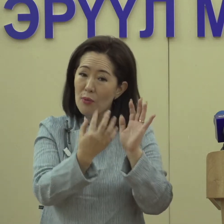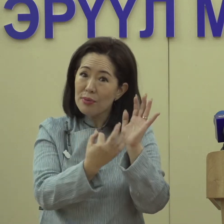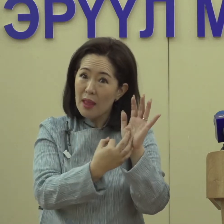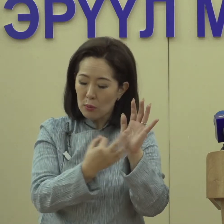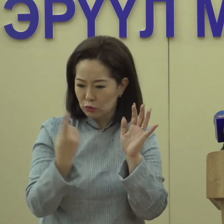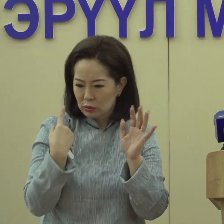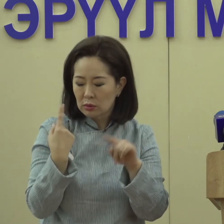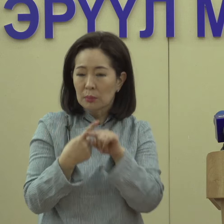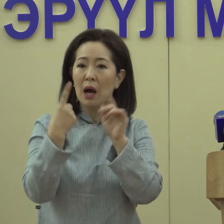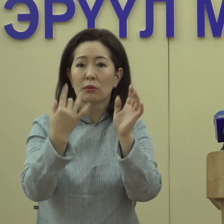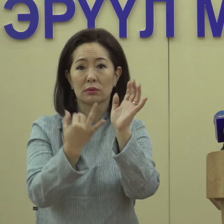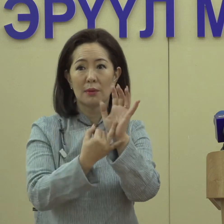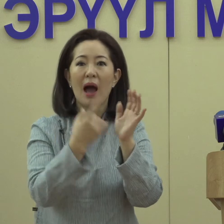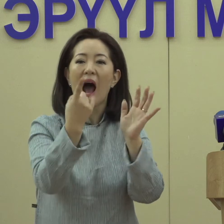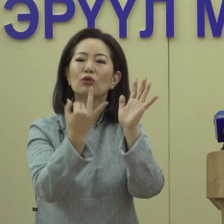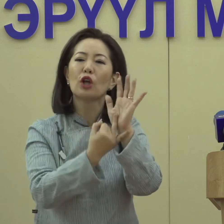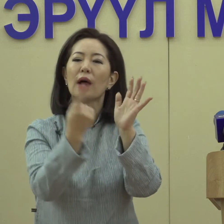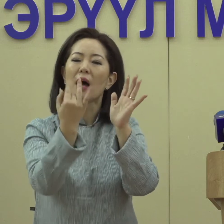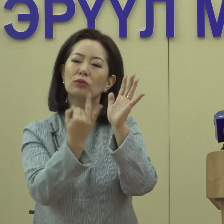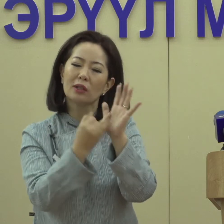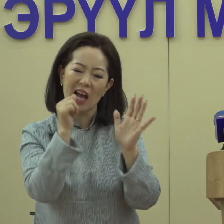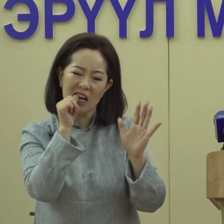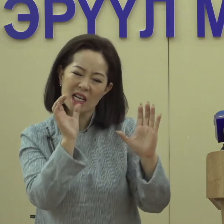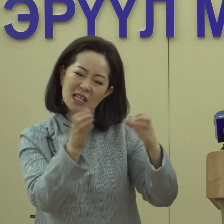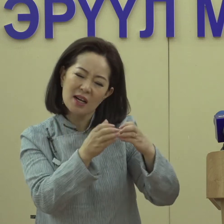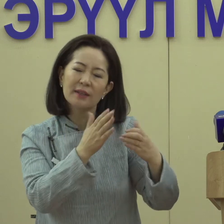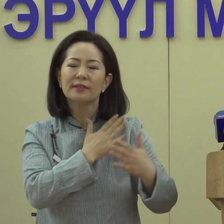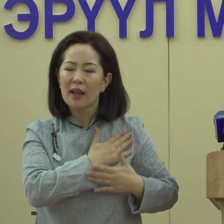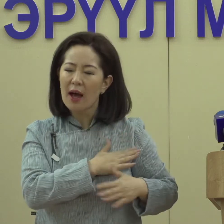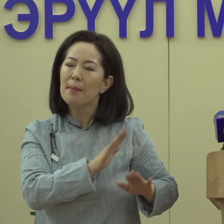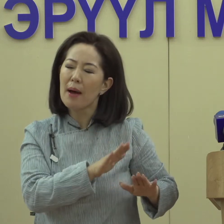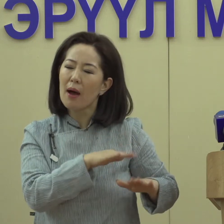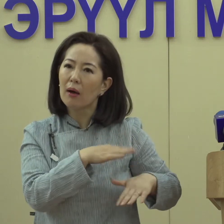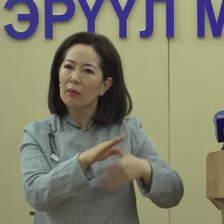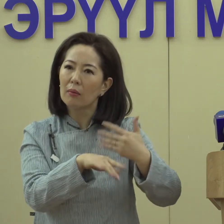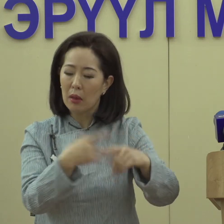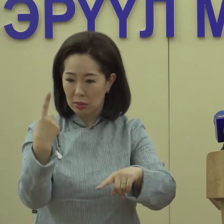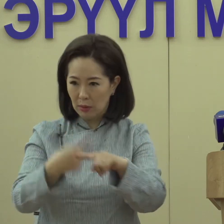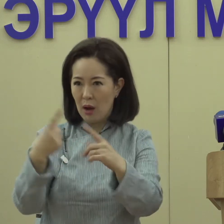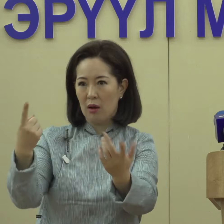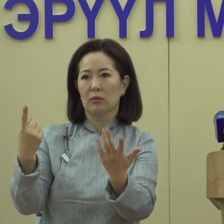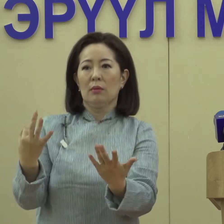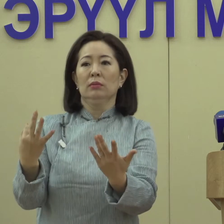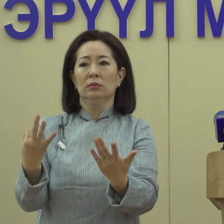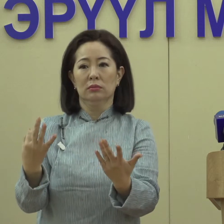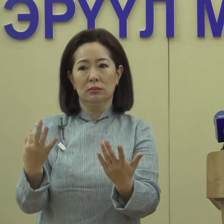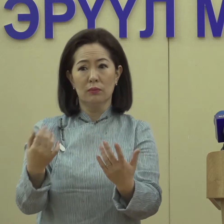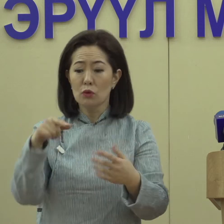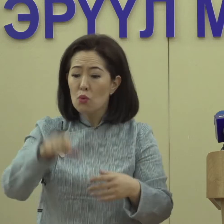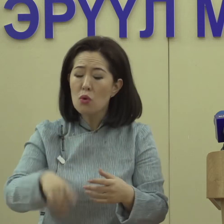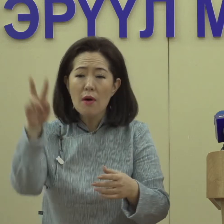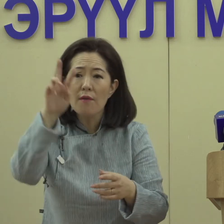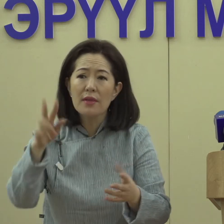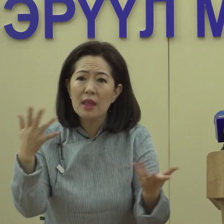За 17 тохиолдол бүртгэгдээд нэлээд тайван байсан Вьетнам улсад 18 дахь шинэ тохиолдол бүртгэхэд тэр нь одоо Лондонгоос аялж